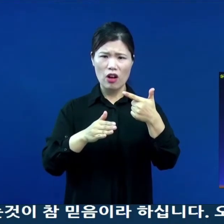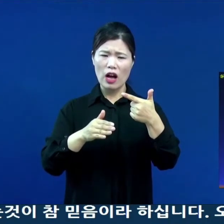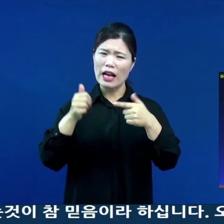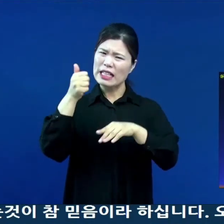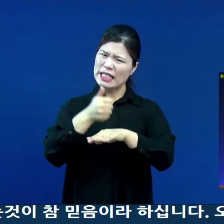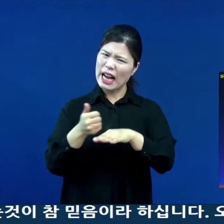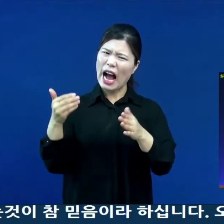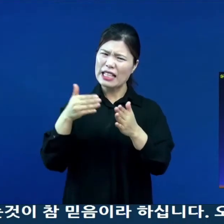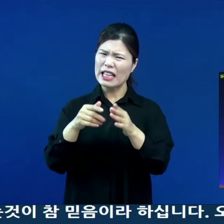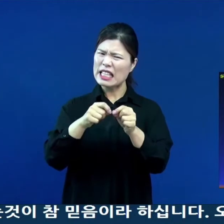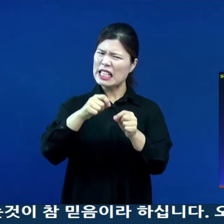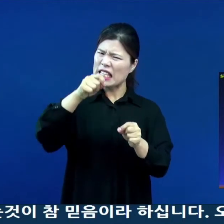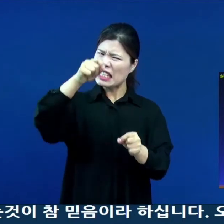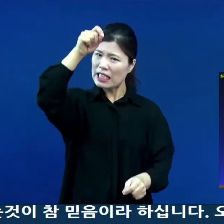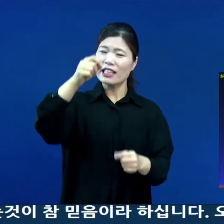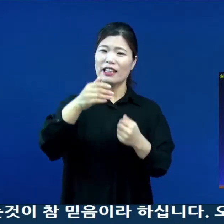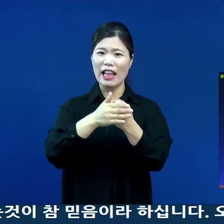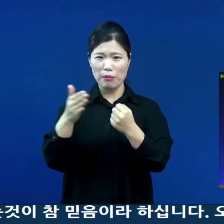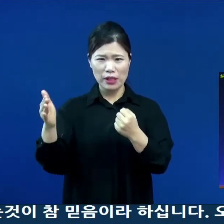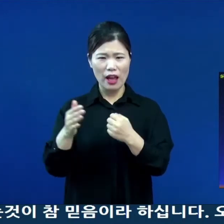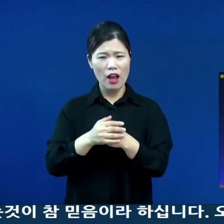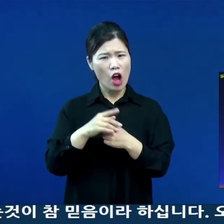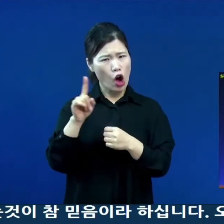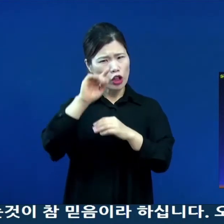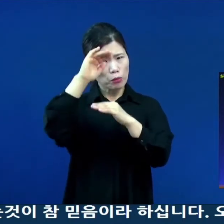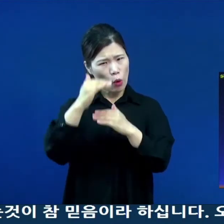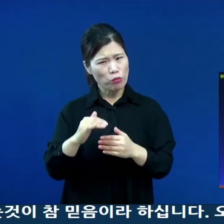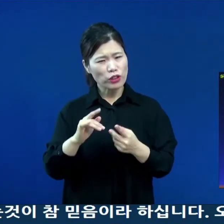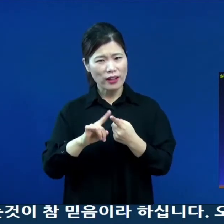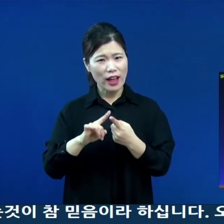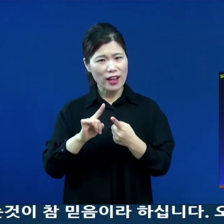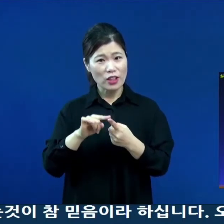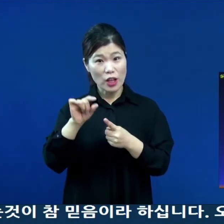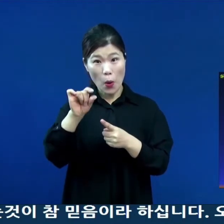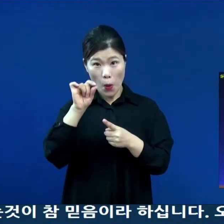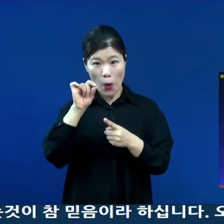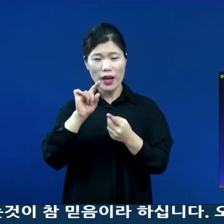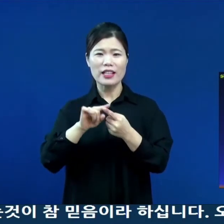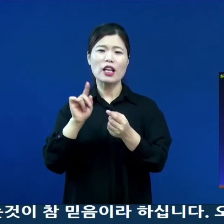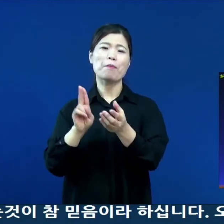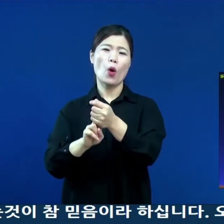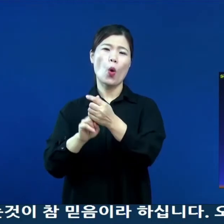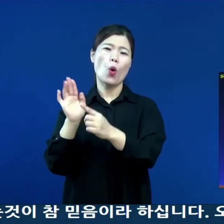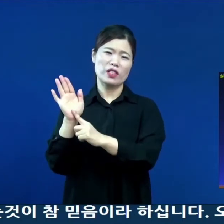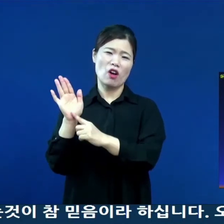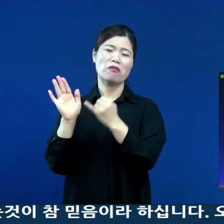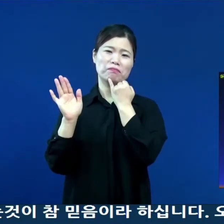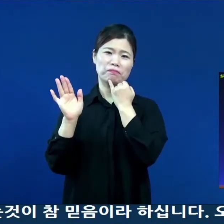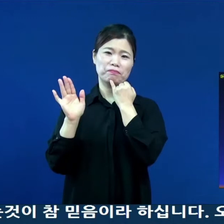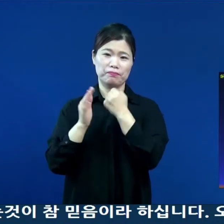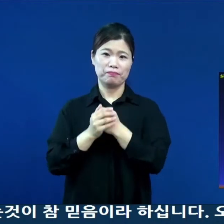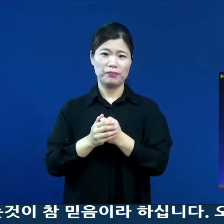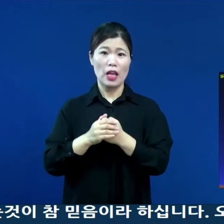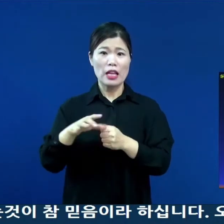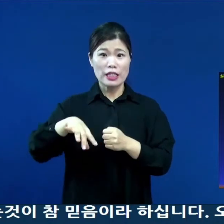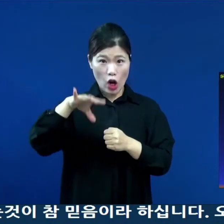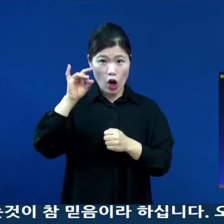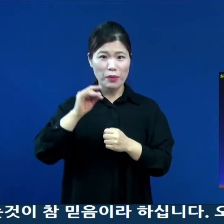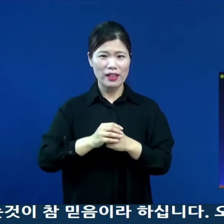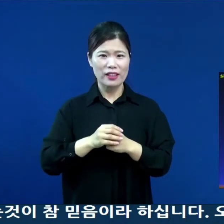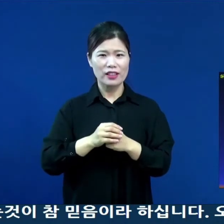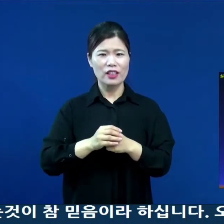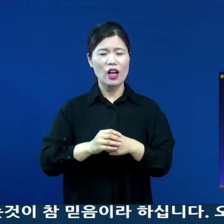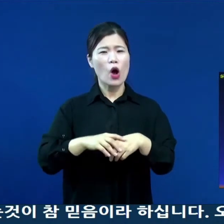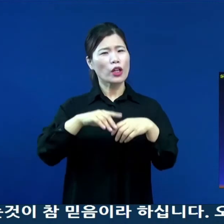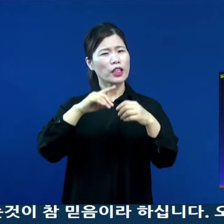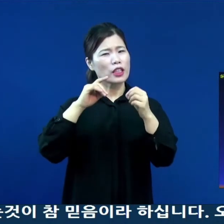가는 긴 본문이기 때문에 어느 본문을 정해도 이 표적을 다룰 수 있습니다. 처음에는 오병이어의 스토리를